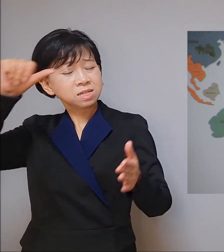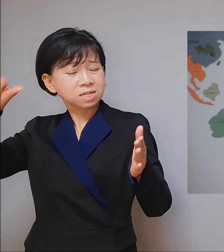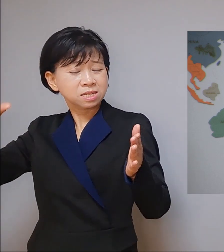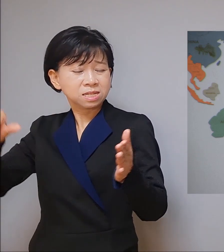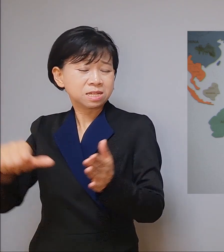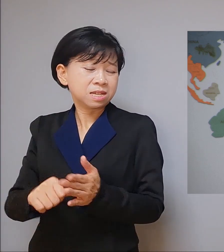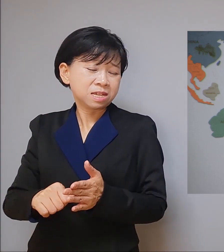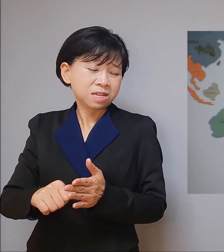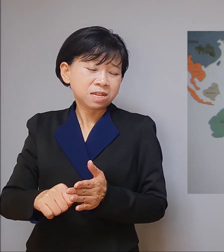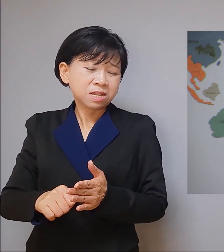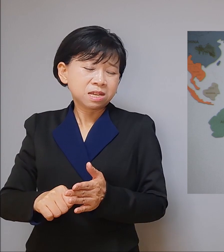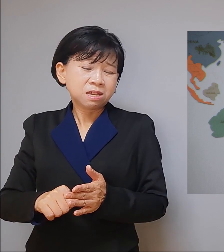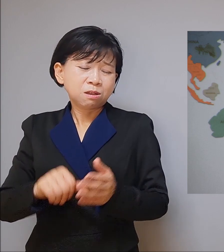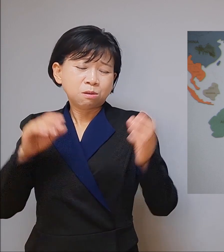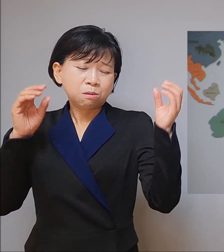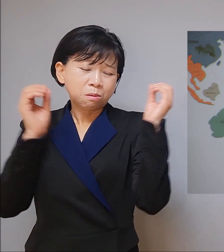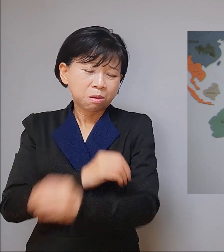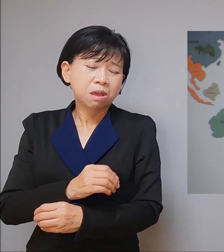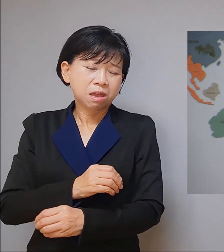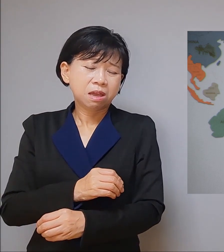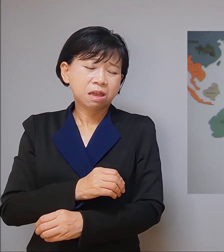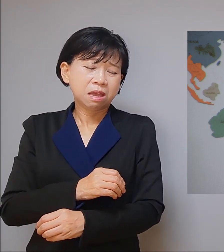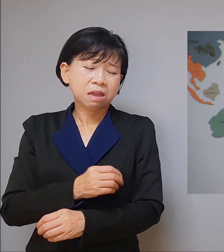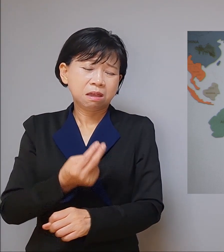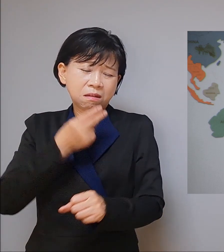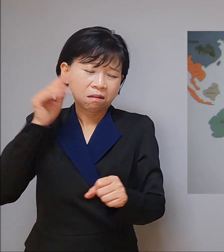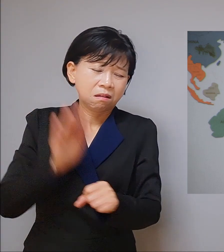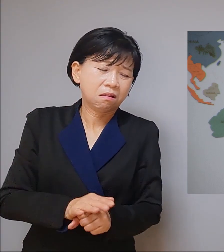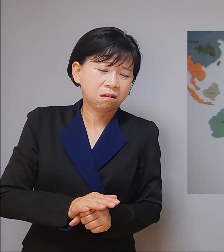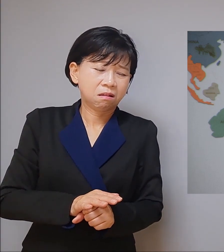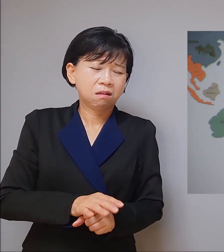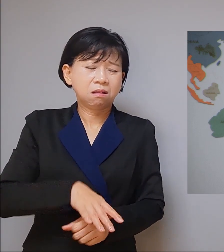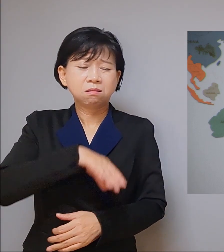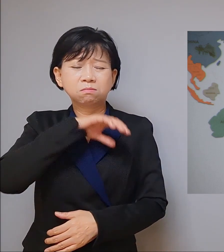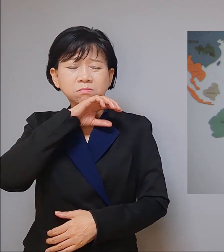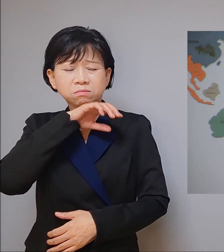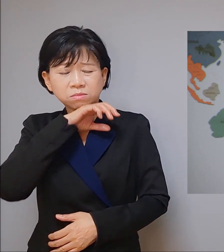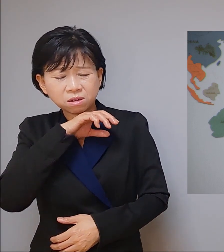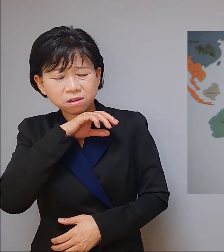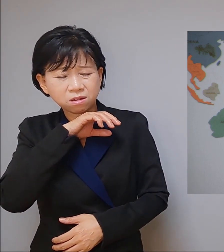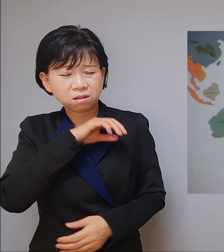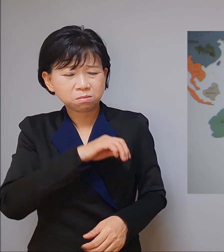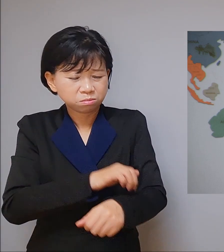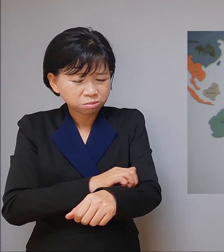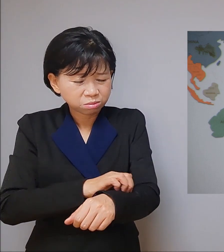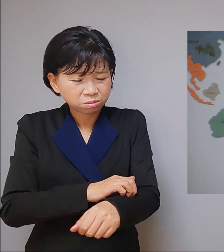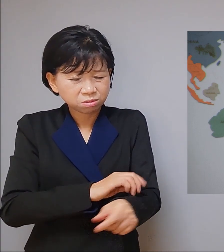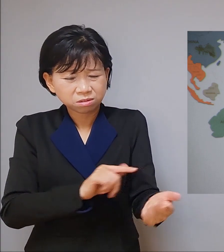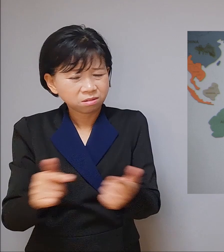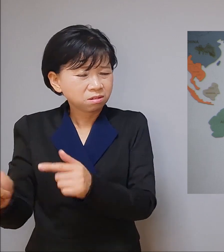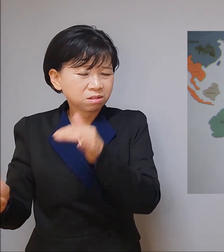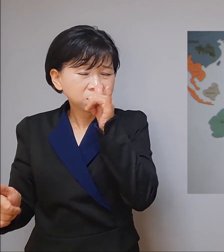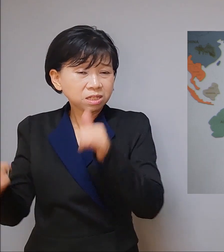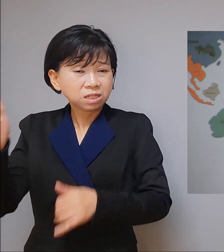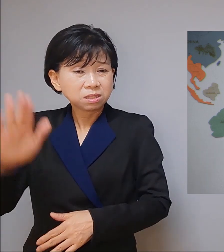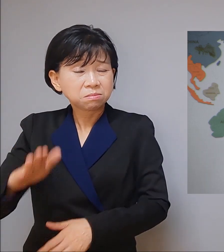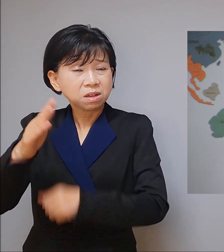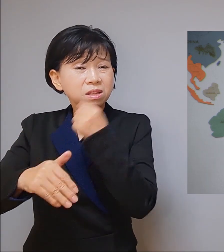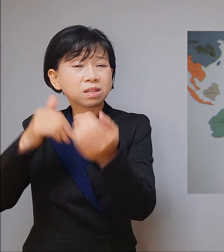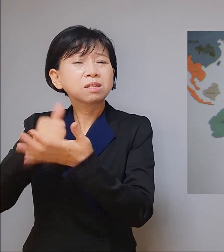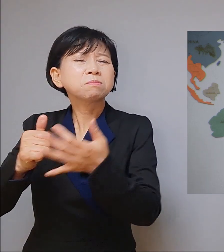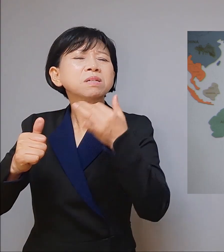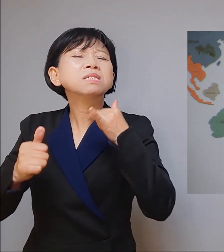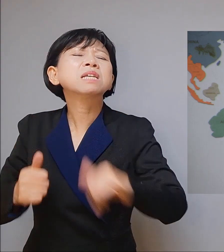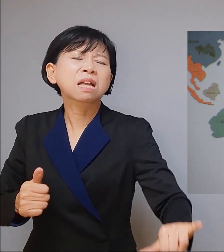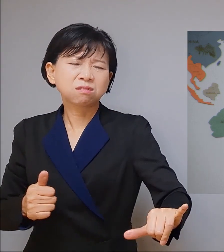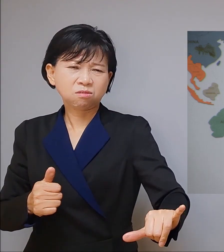다 오해와 누명으로 또 불편한 인생을 살아갈 수도 있겠습니다. 하지만 성도 여러분, 우리가 하나님의 자녀임을 잊지